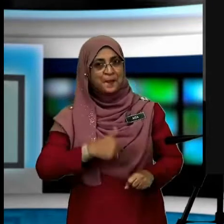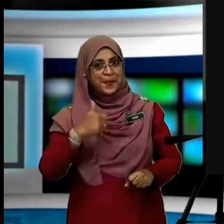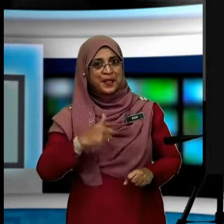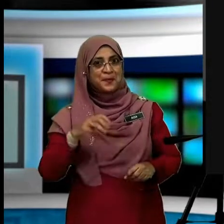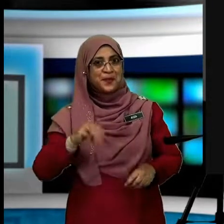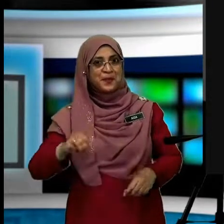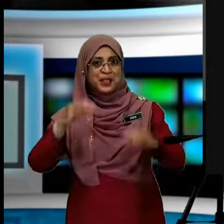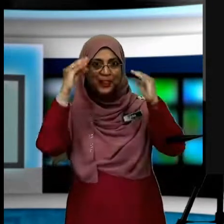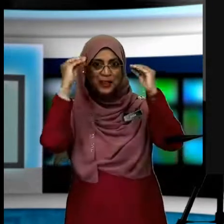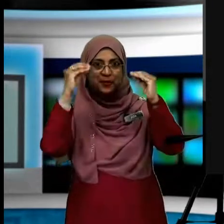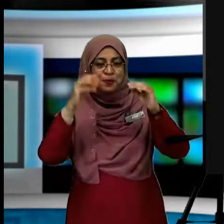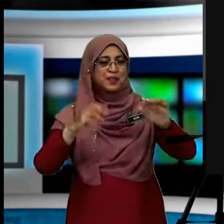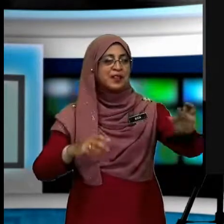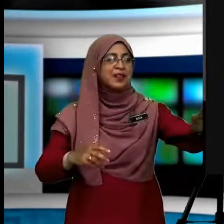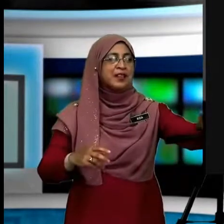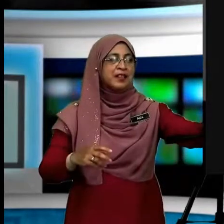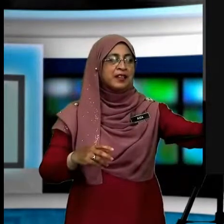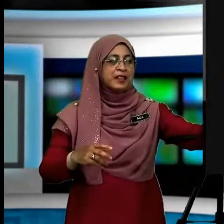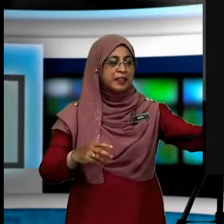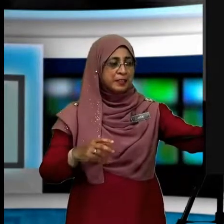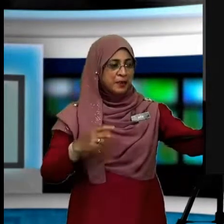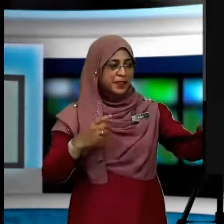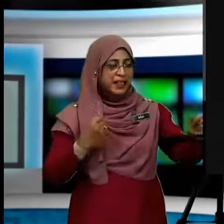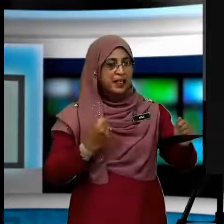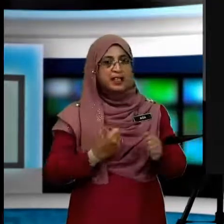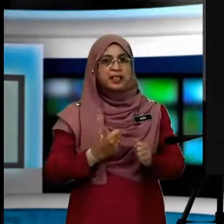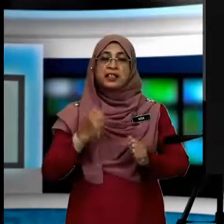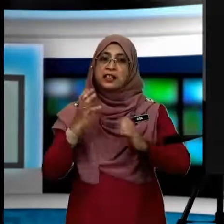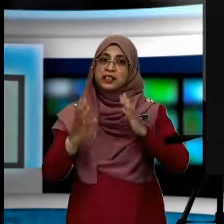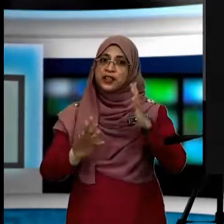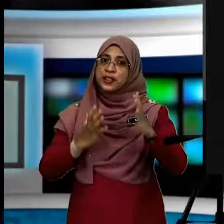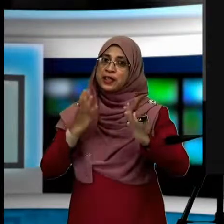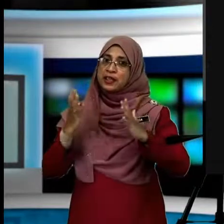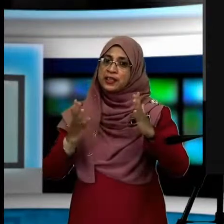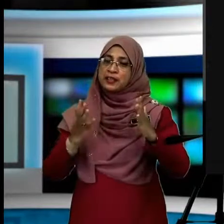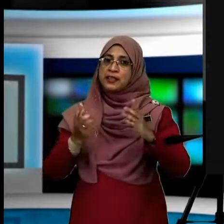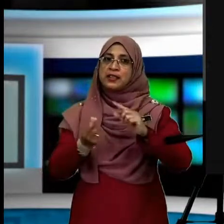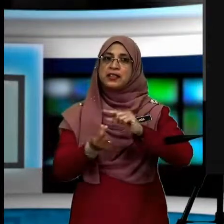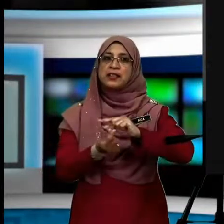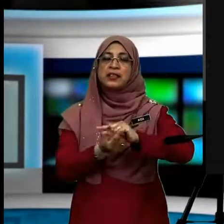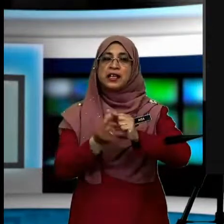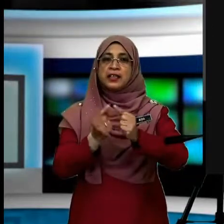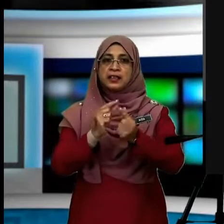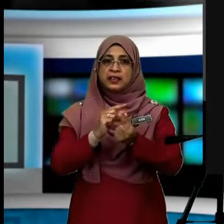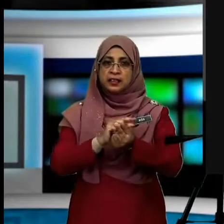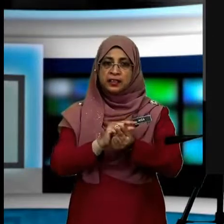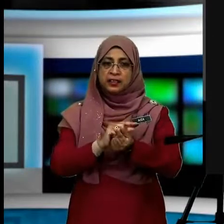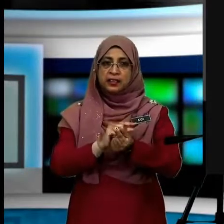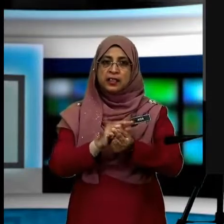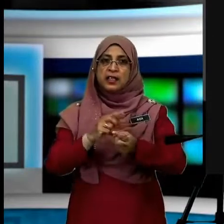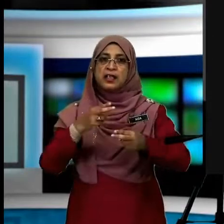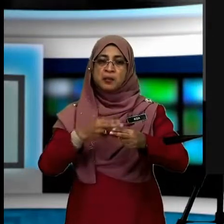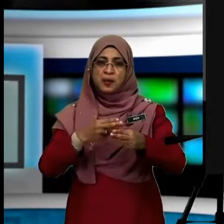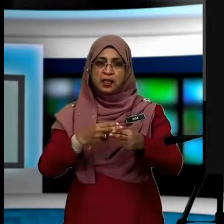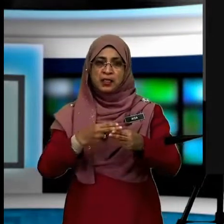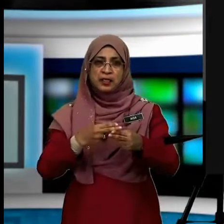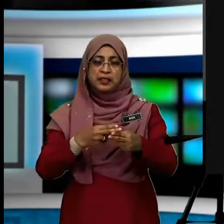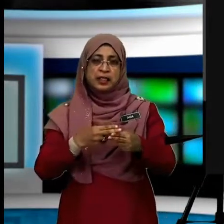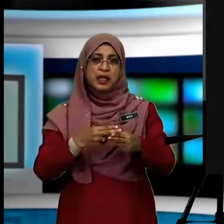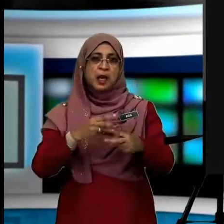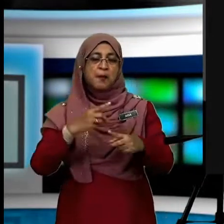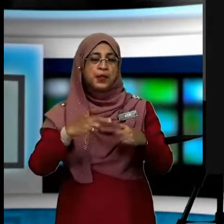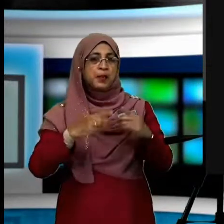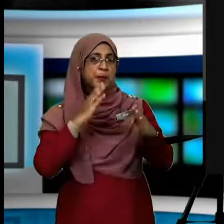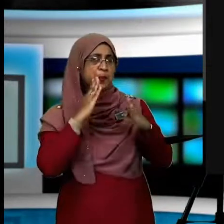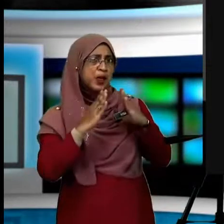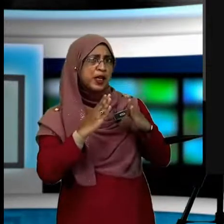Hebat murid-muridku kita teruskan lagi dengan isyarat ganti nama